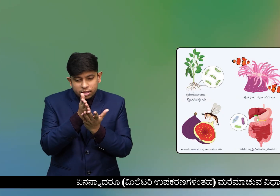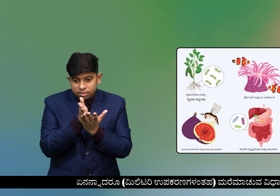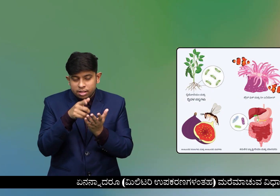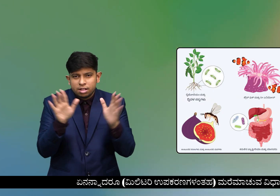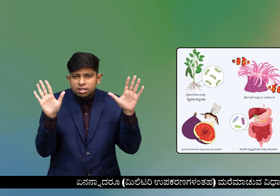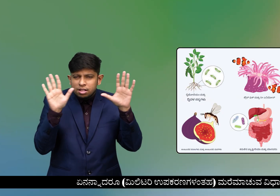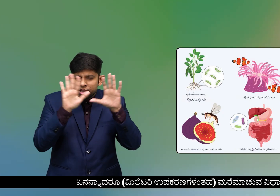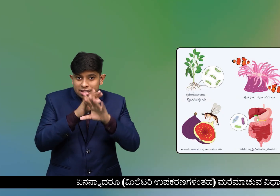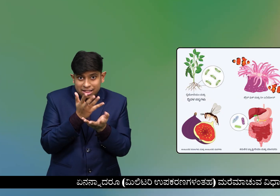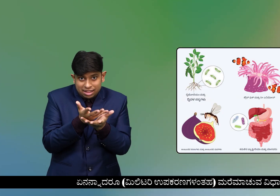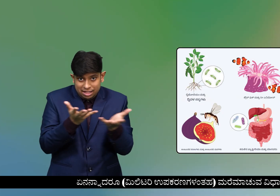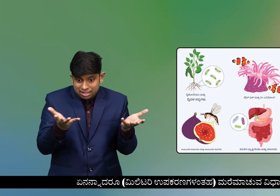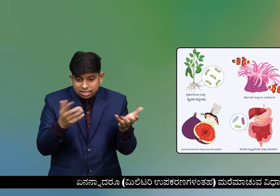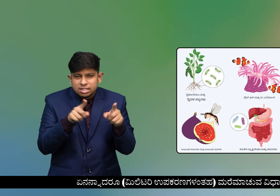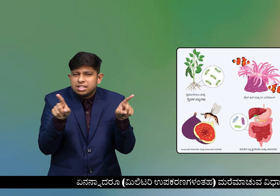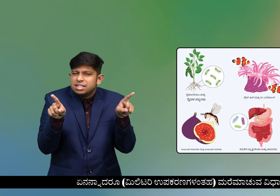ಏನನ್ನಾದರೂ ಮರೆಮಾಚುವ ವಿಧಾನ,